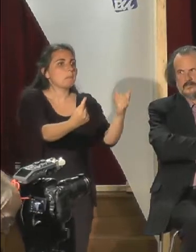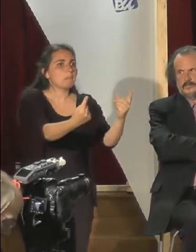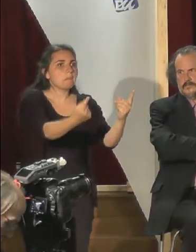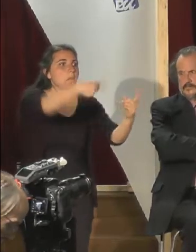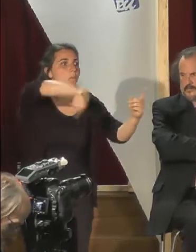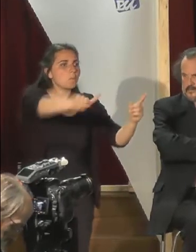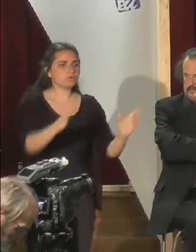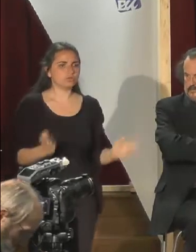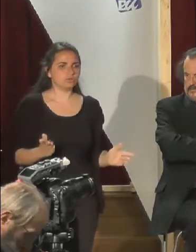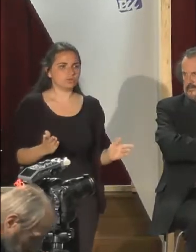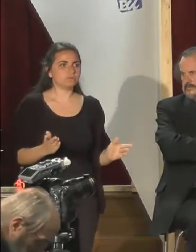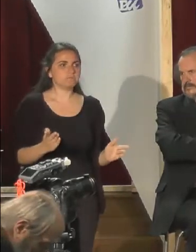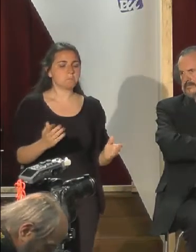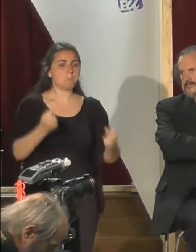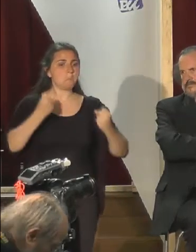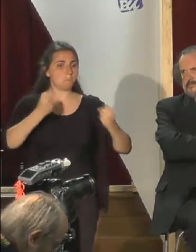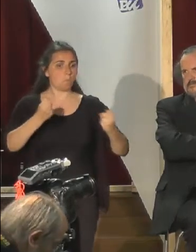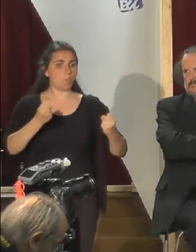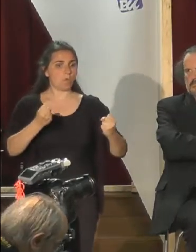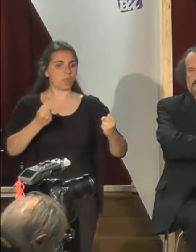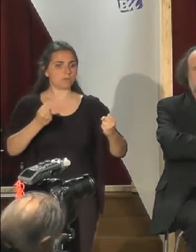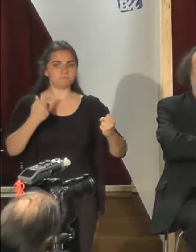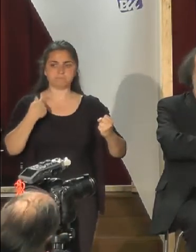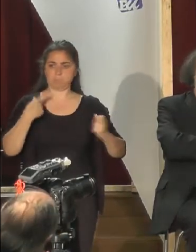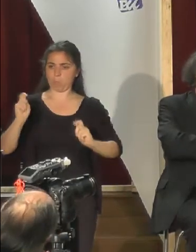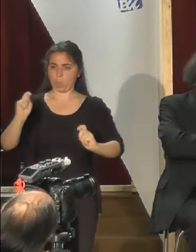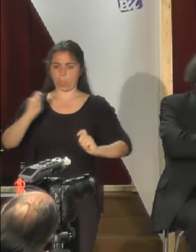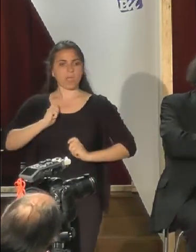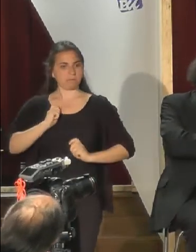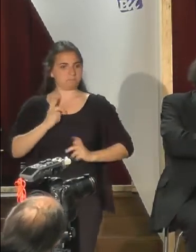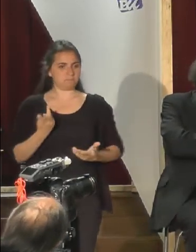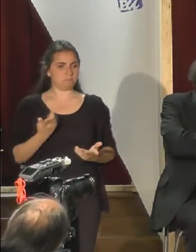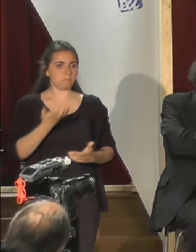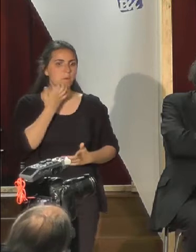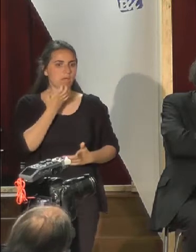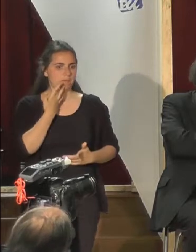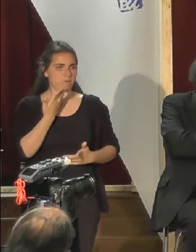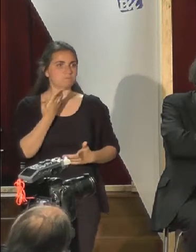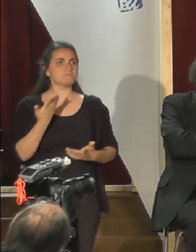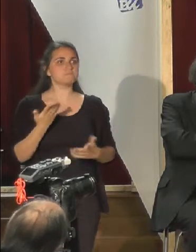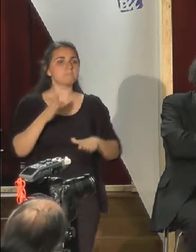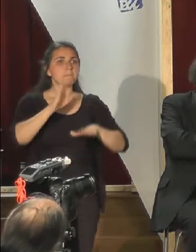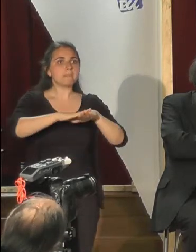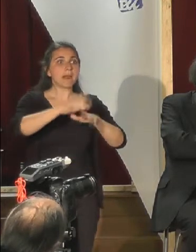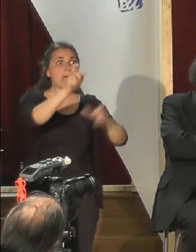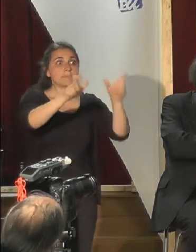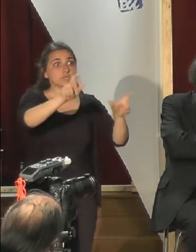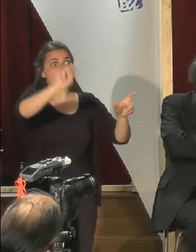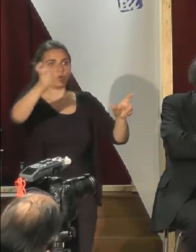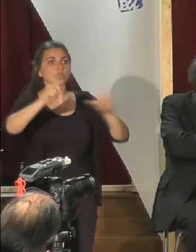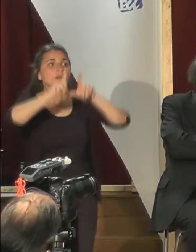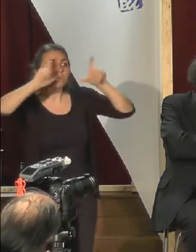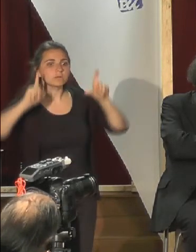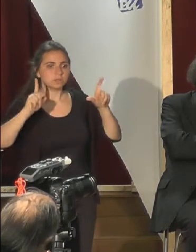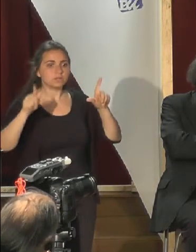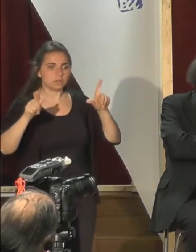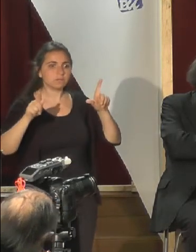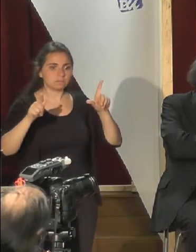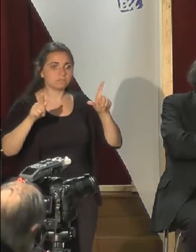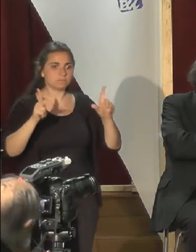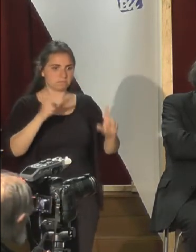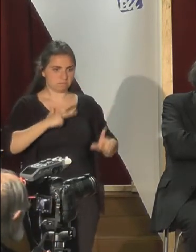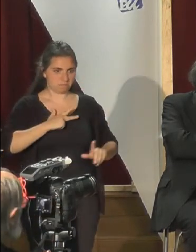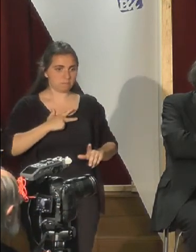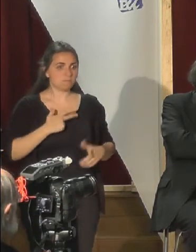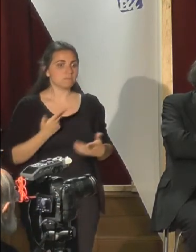outorga un poder, por exemplo, un poder notarial, para que outra persoa represente,